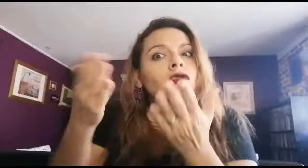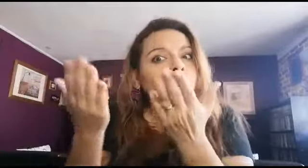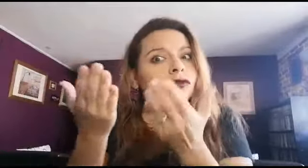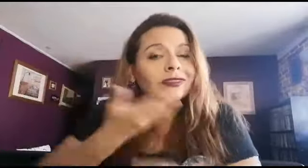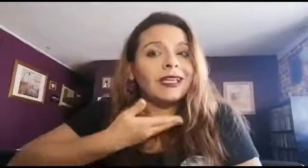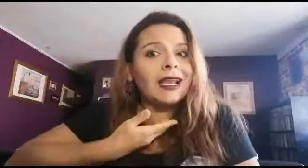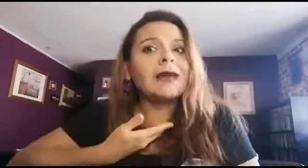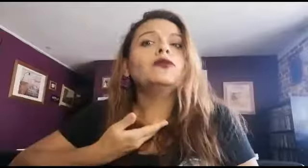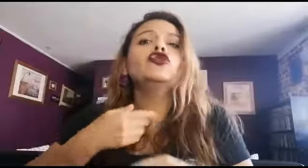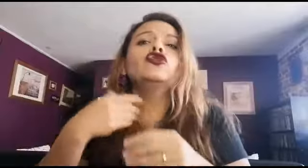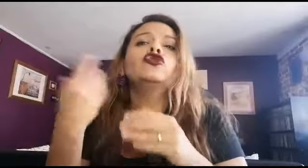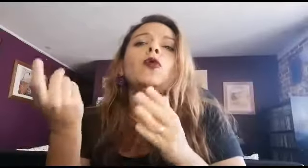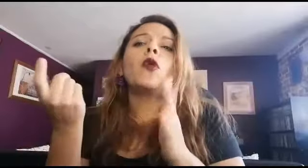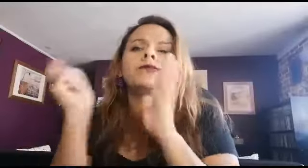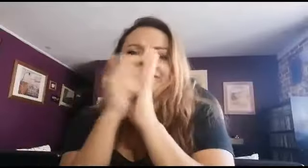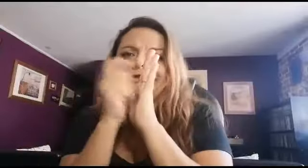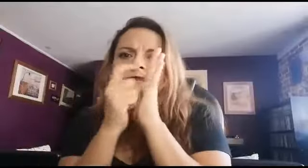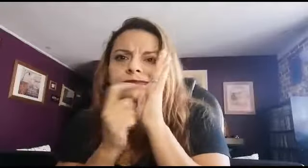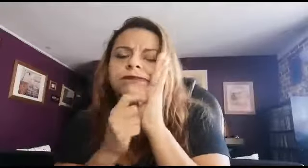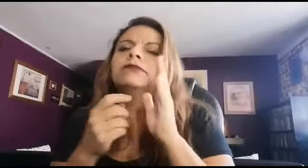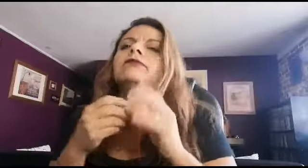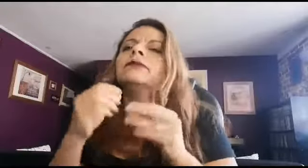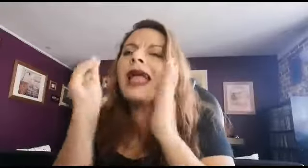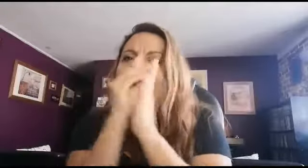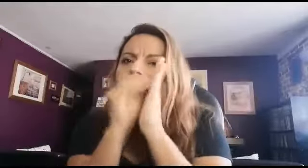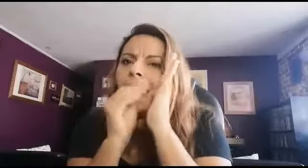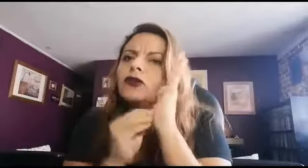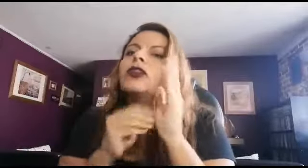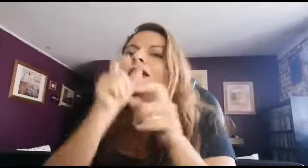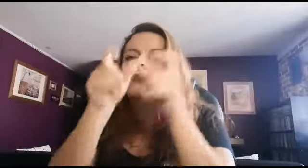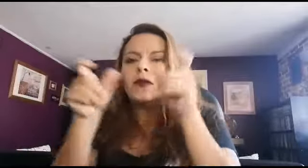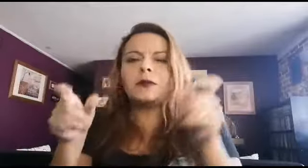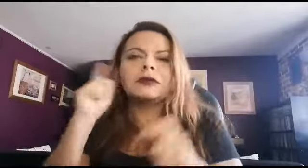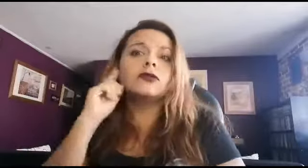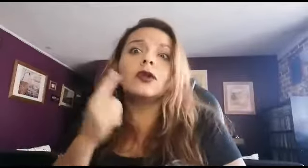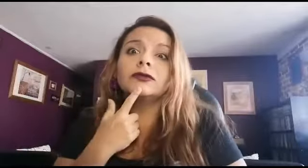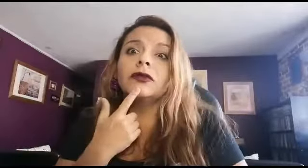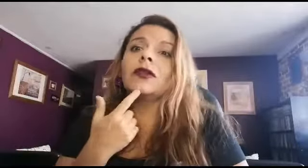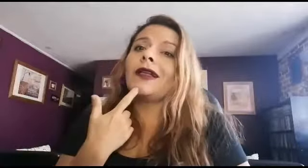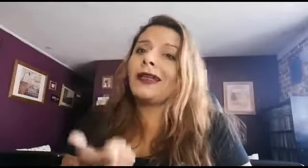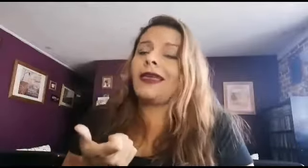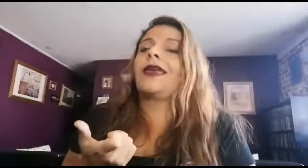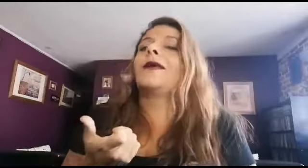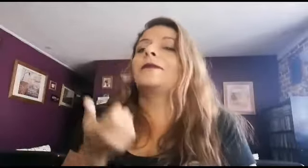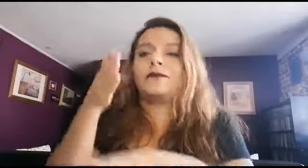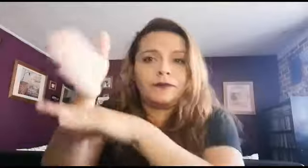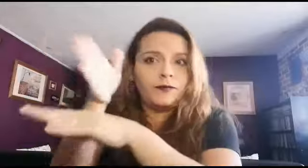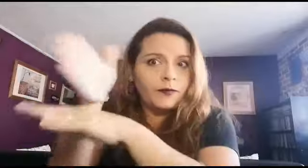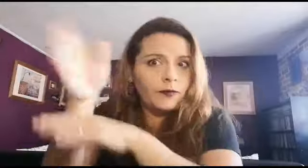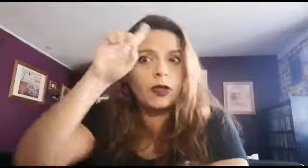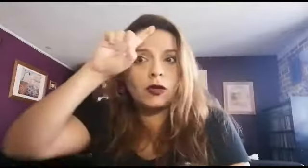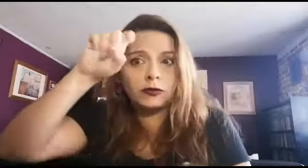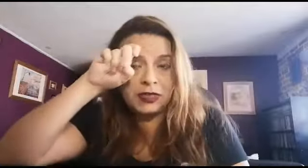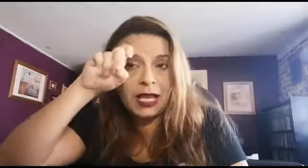agregar lo que nosotros tenemos que hacer en relación a realizar una encuesta a las personas fuerzas